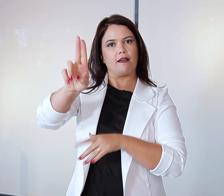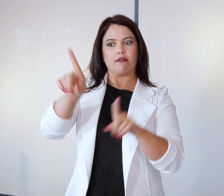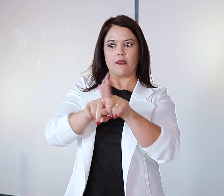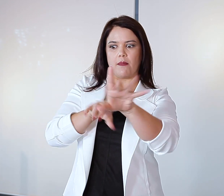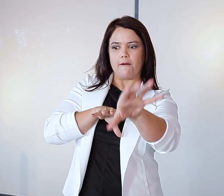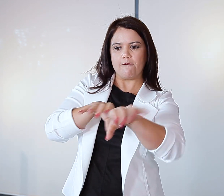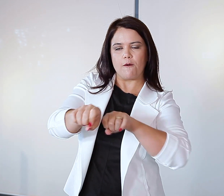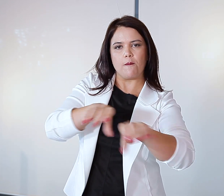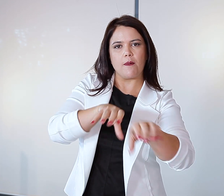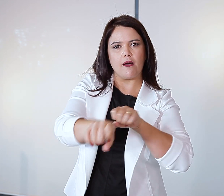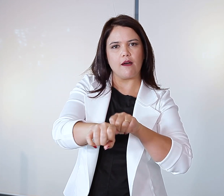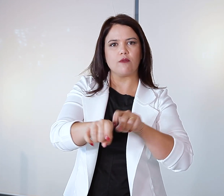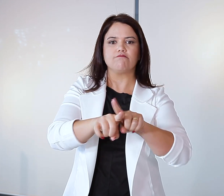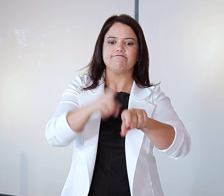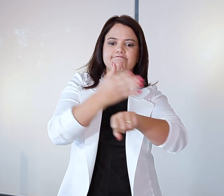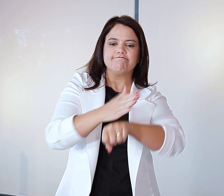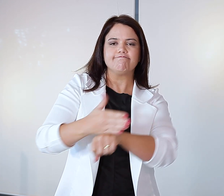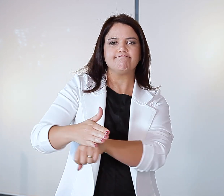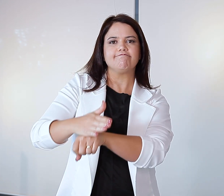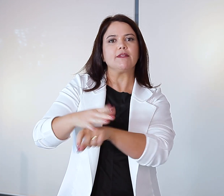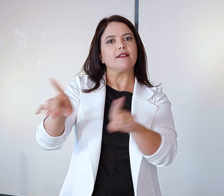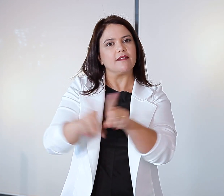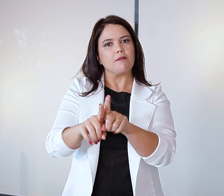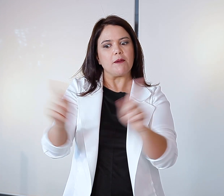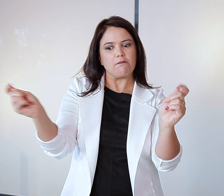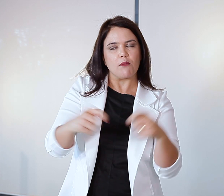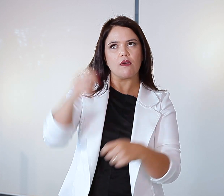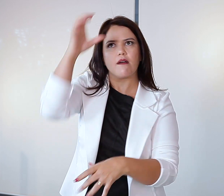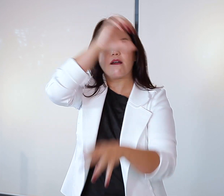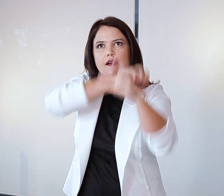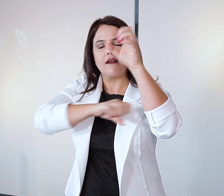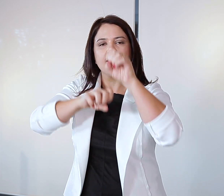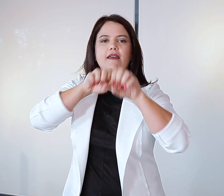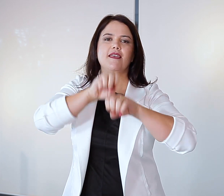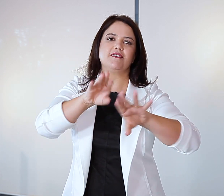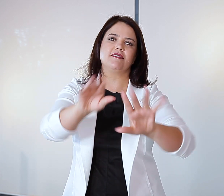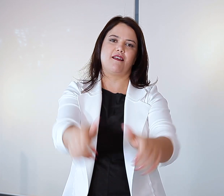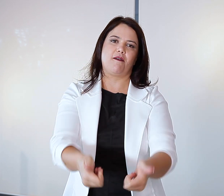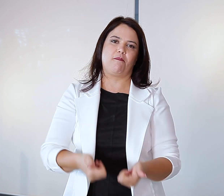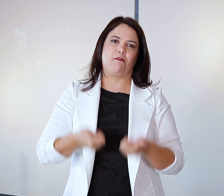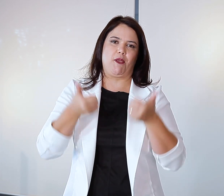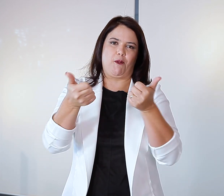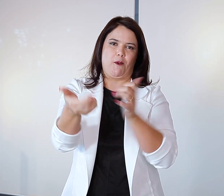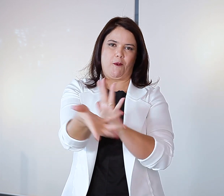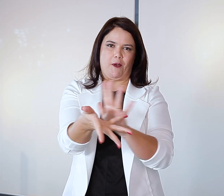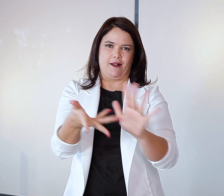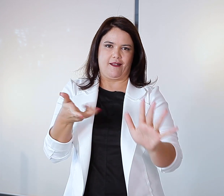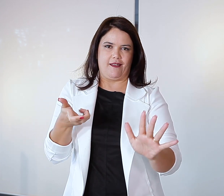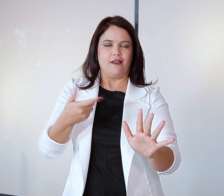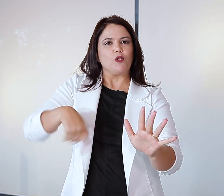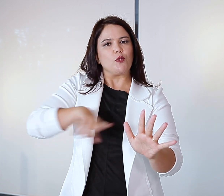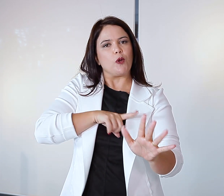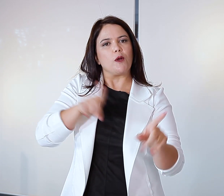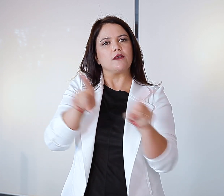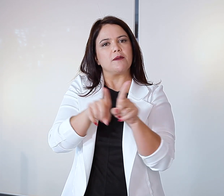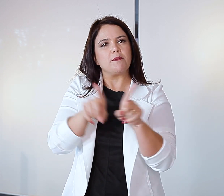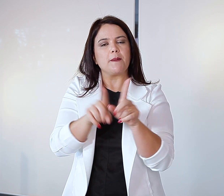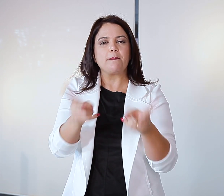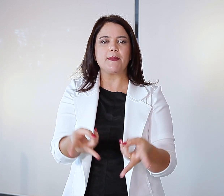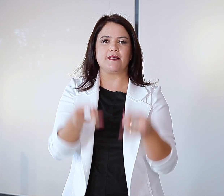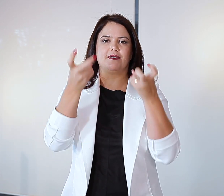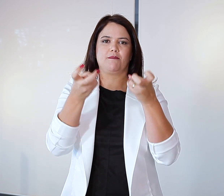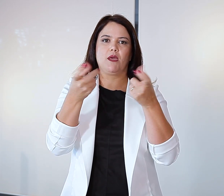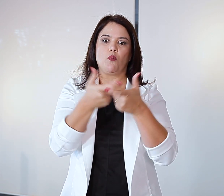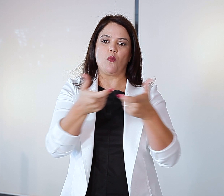da mesma. Nós temos que ter pessoas capacitadas em língua de sinais e assim garantir a possibilidade que o mesmo